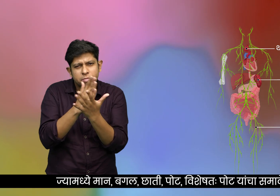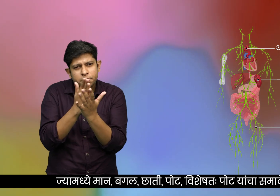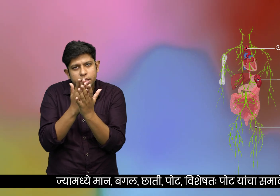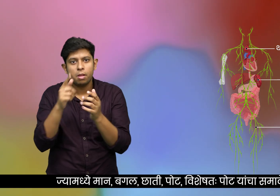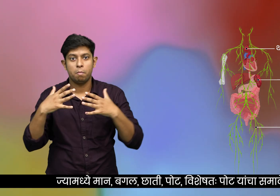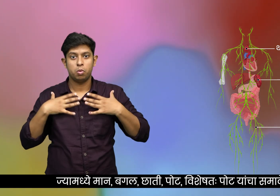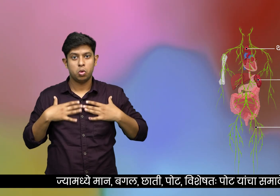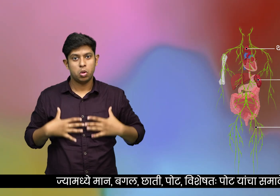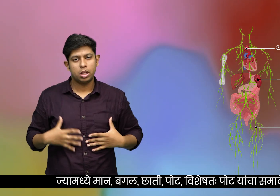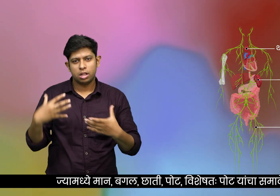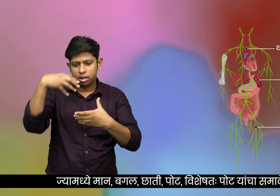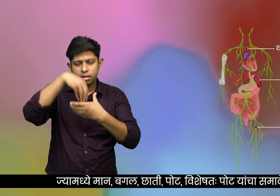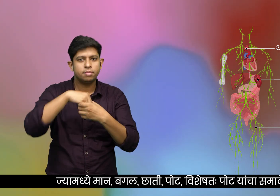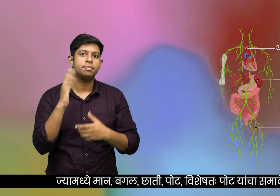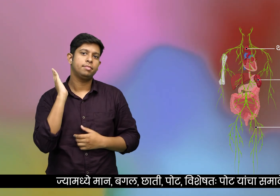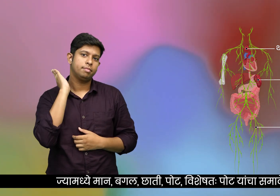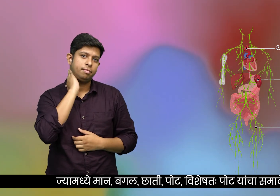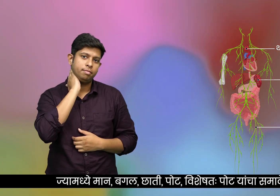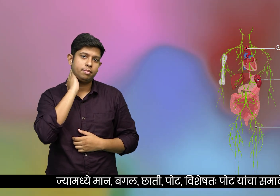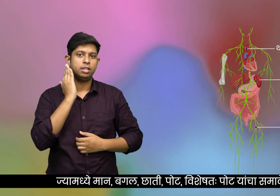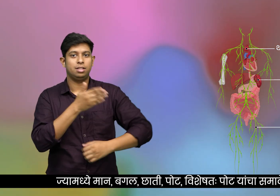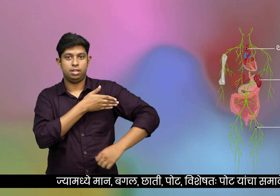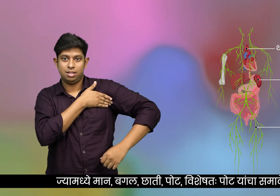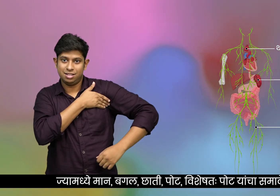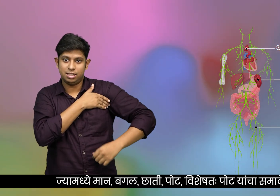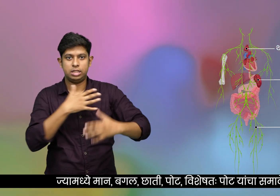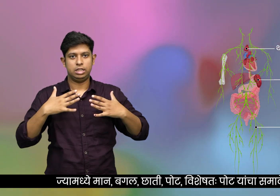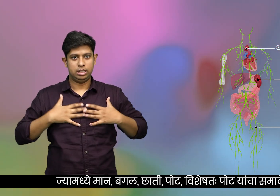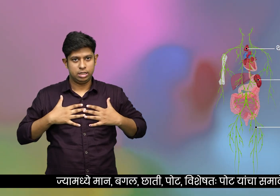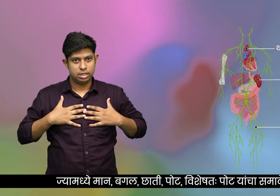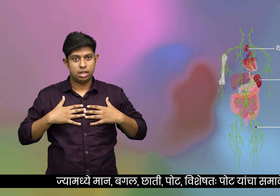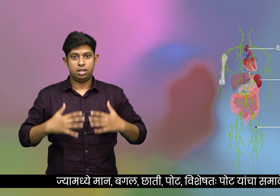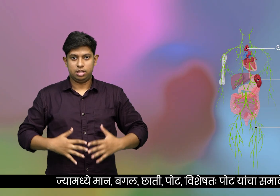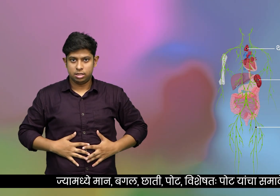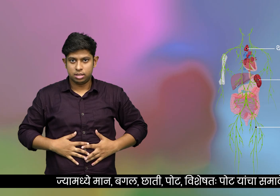मान, बगल, छाती, पोट, विशेषतः पोट याचा समावेश होतो.